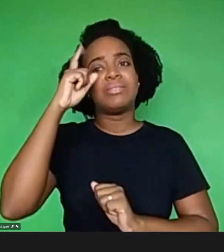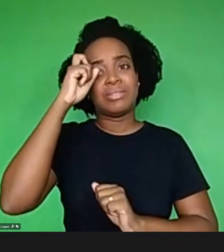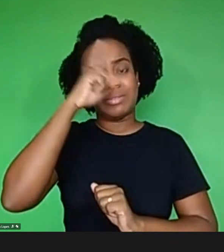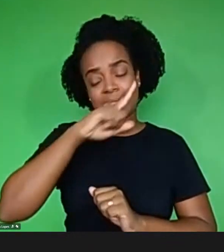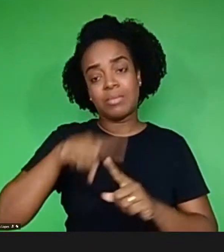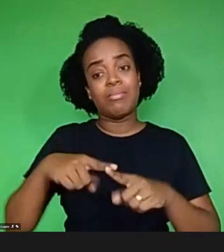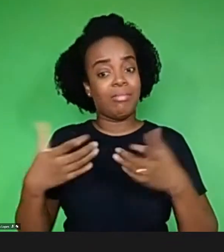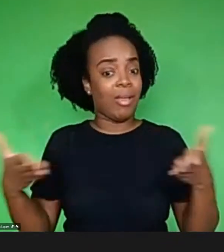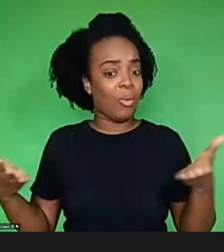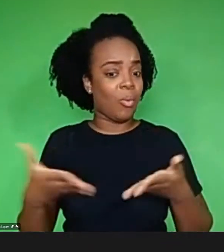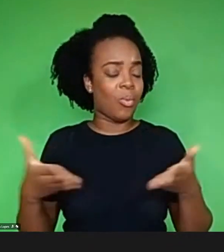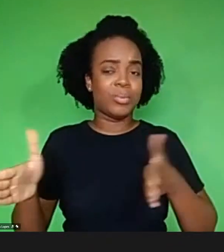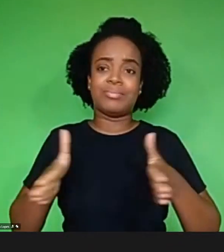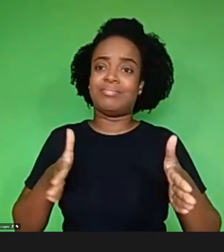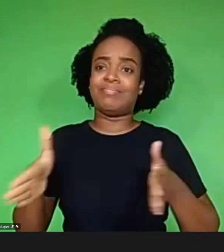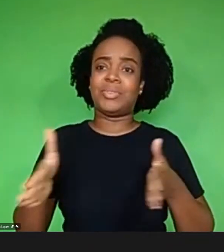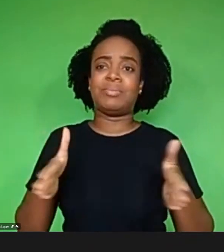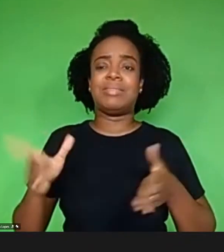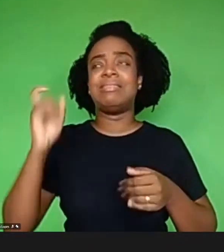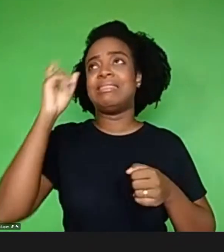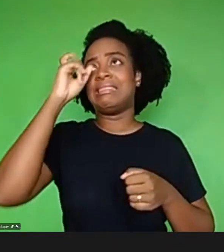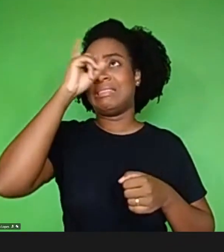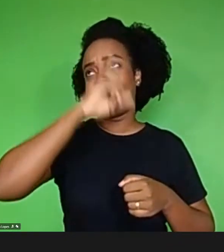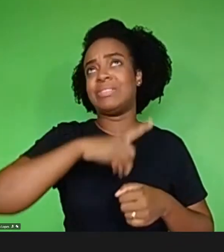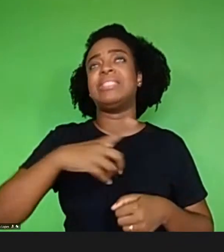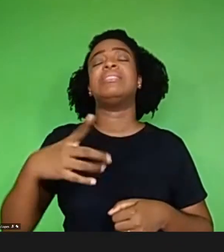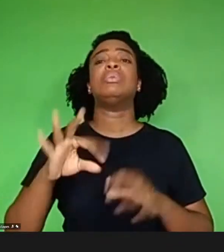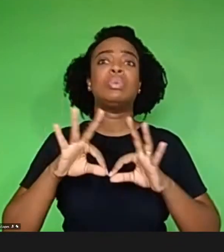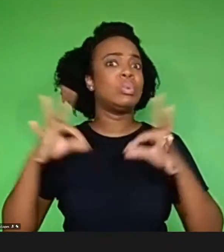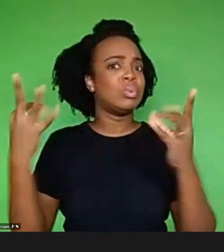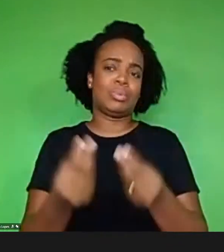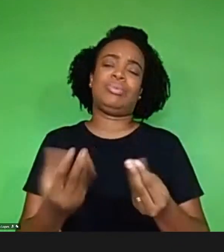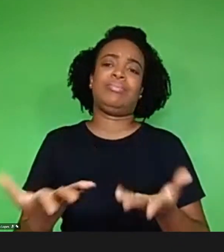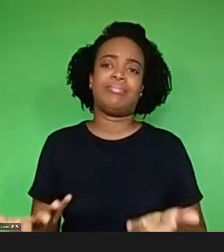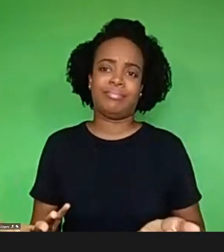nós, né? Um momento que exige da gente uma mudança